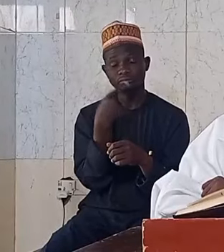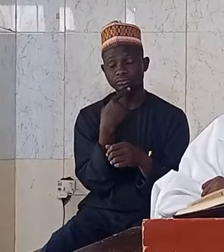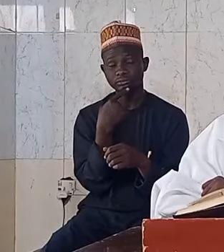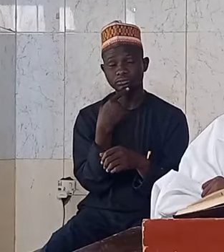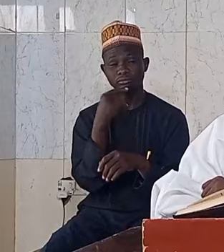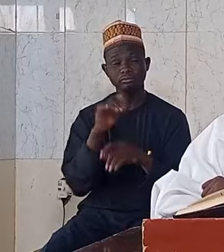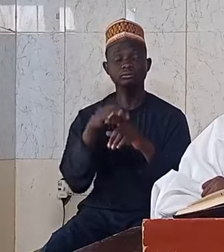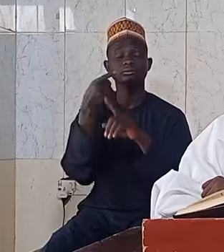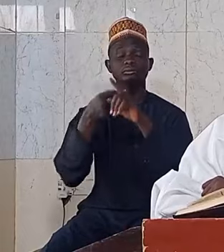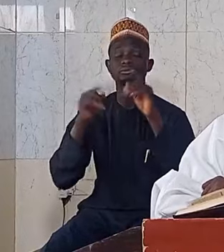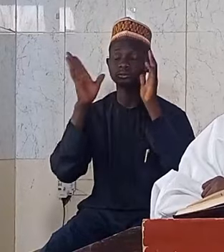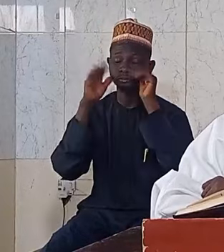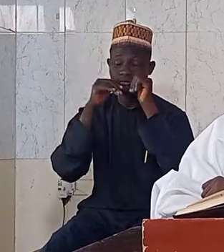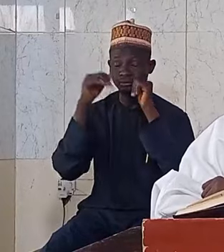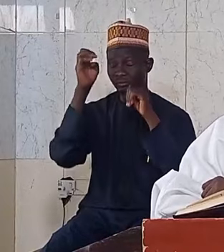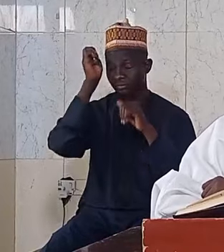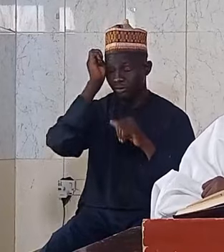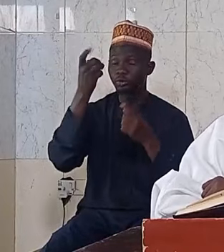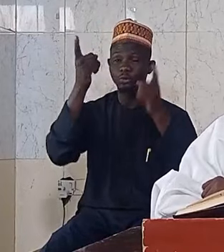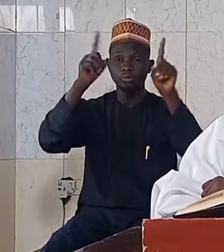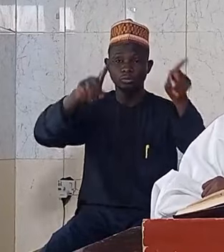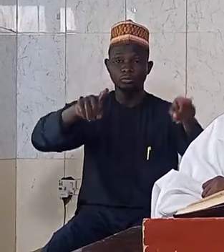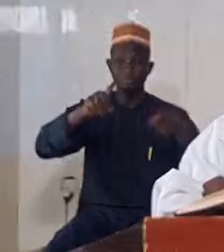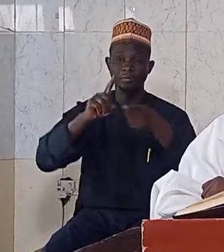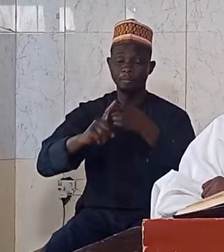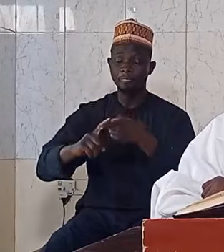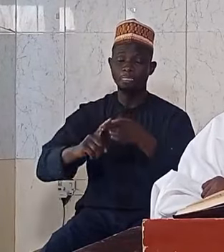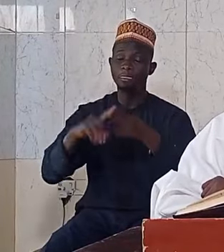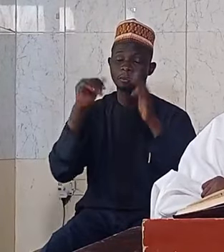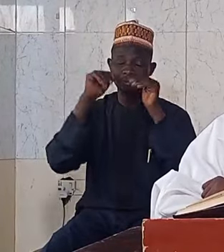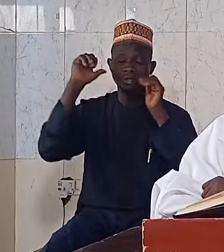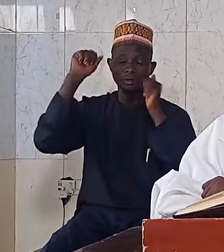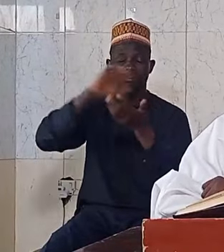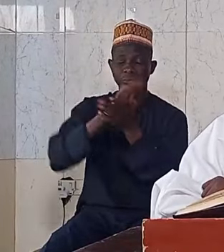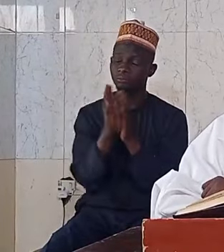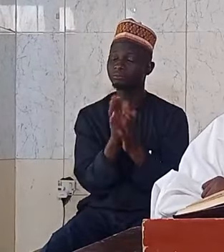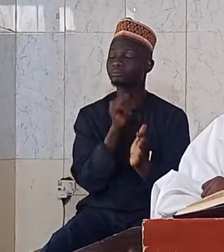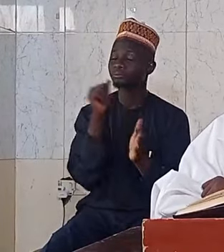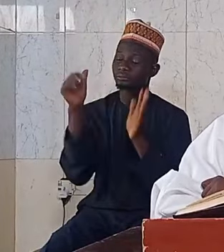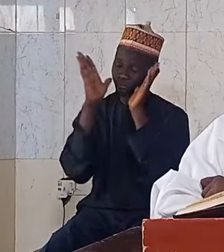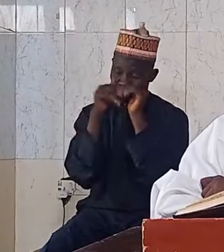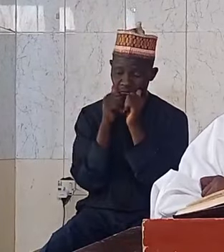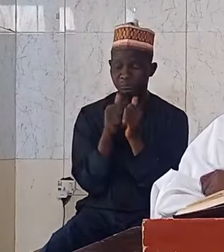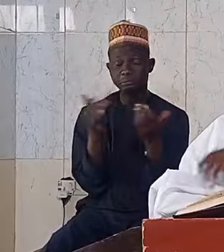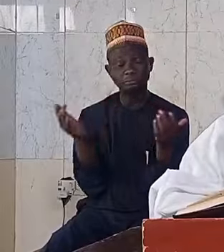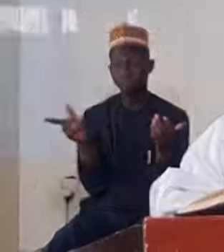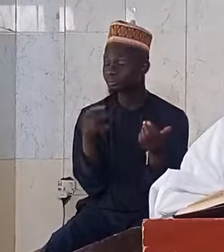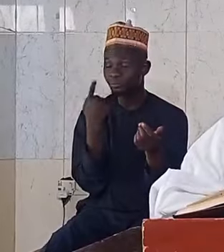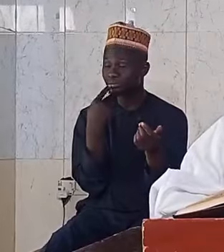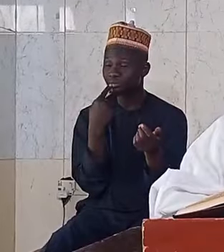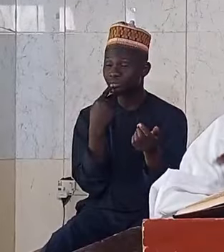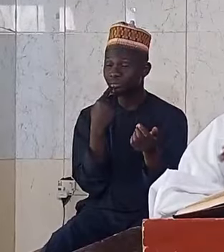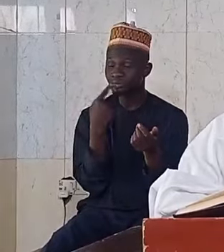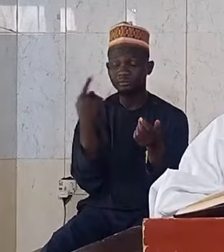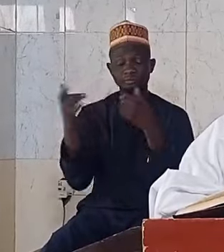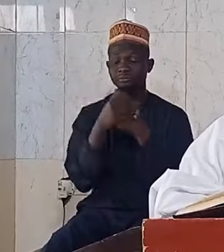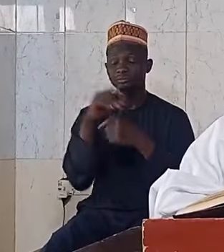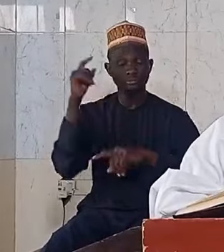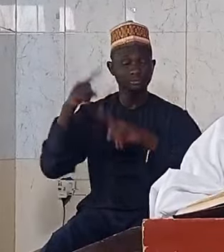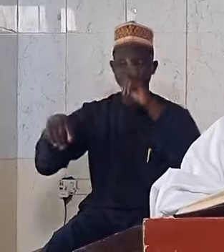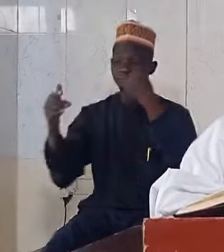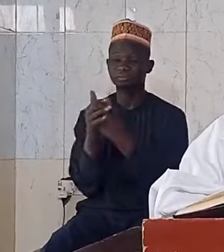daga cikin musulmi ne shi ma ya zo za su iya mai da shi ya koma ma'ana wanda kuma daga cikin yake ba zai koma